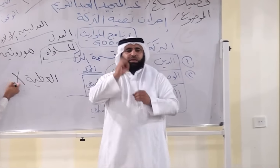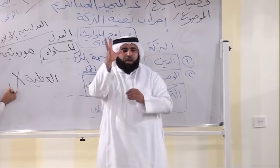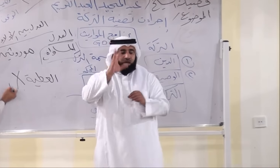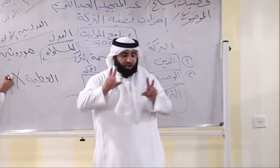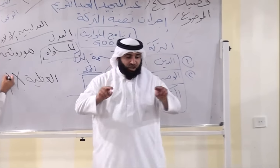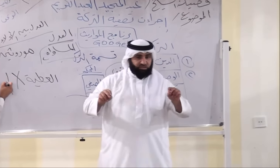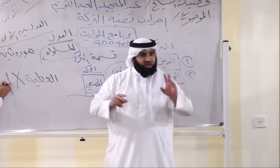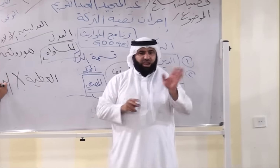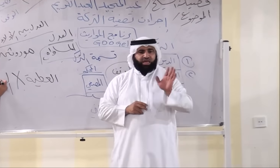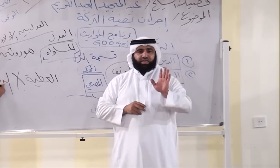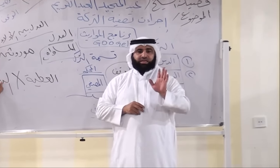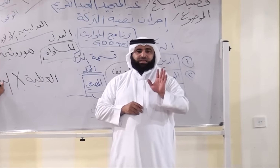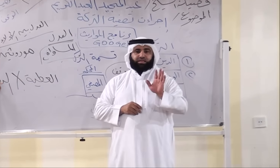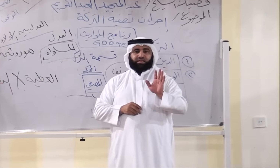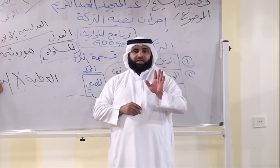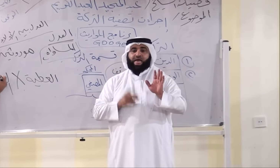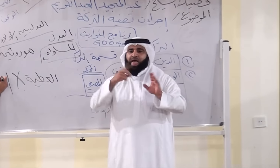غير النفقه.